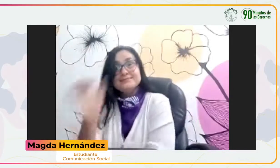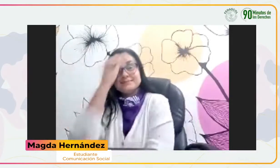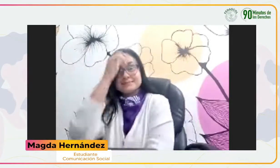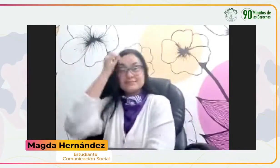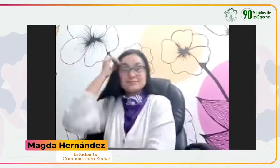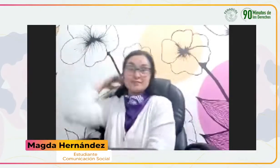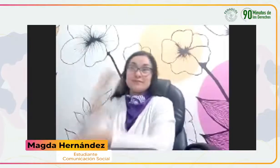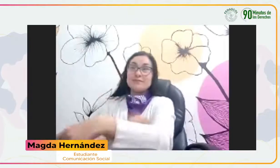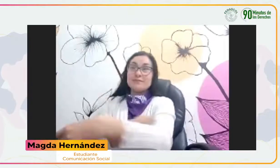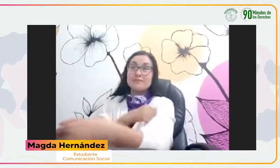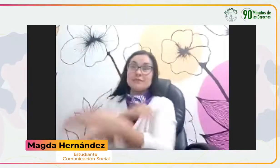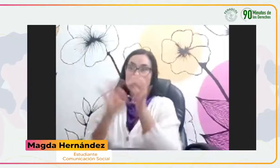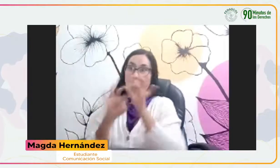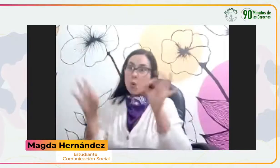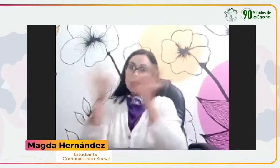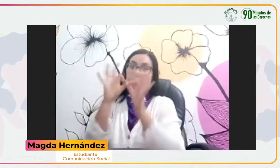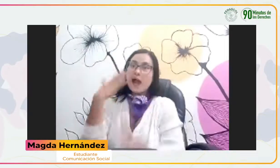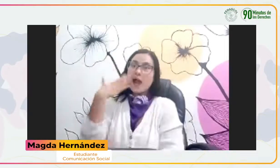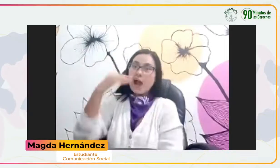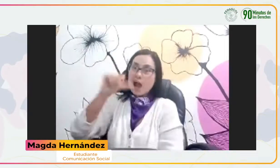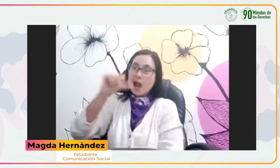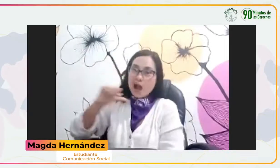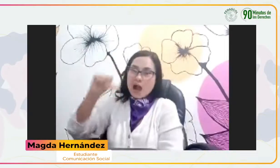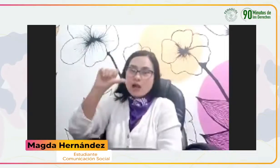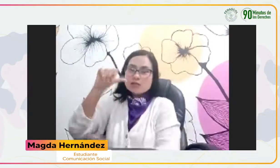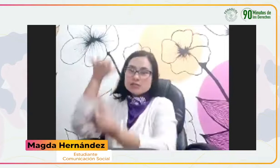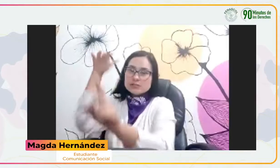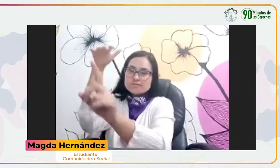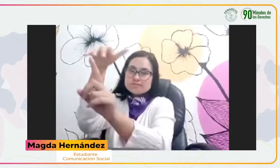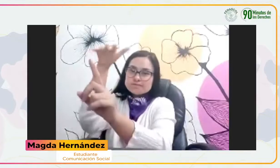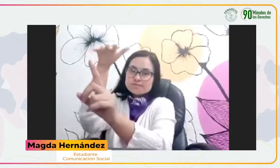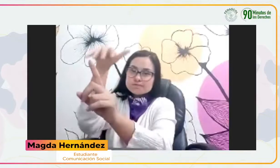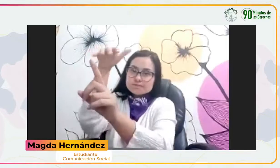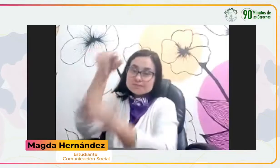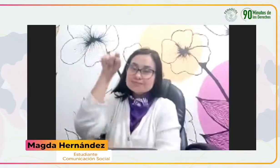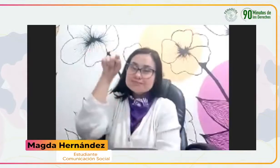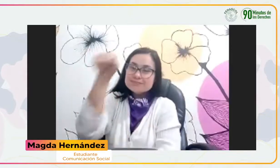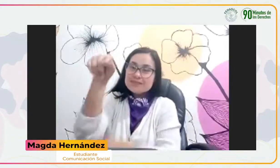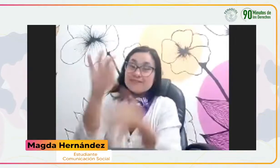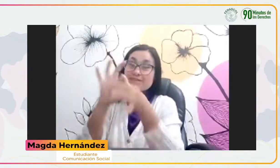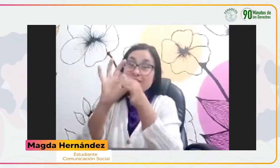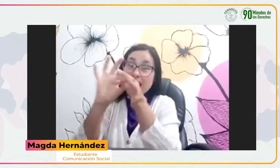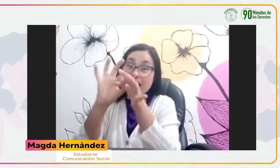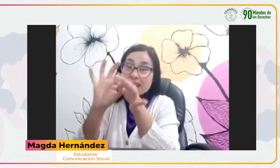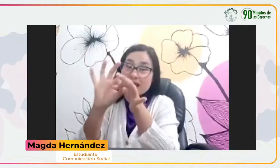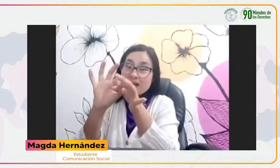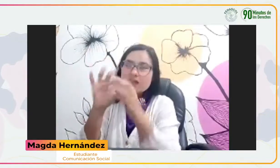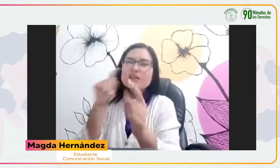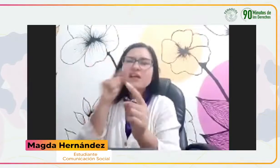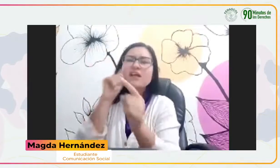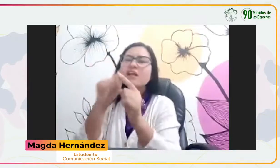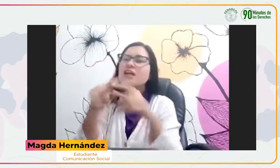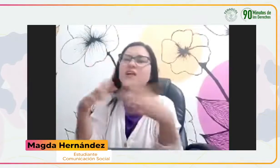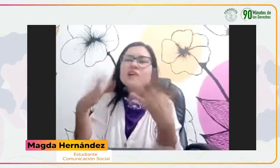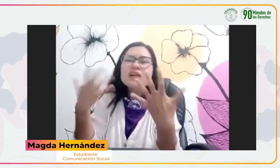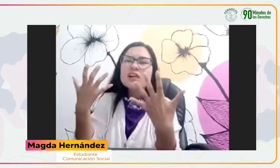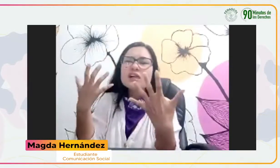que los hombres son los que más saben. Y así se ha visto. Es importante que las mujeres generemos este tipo